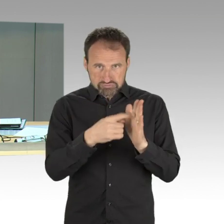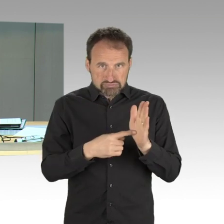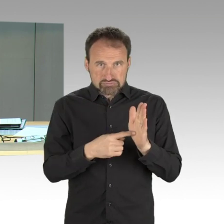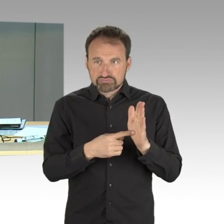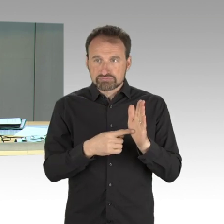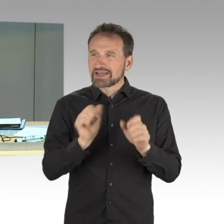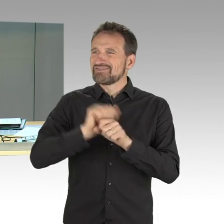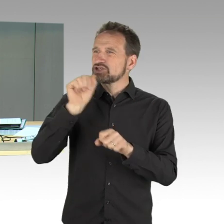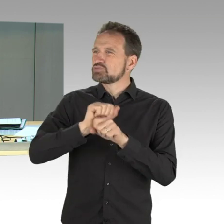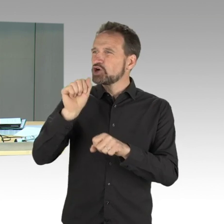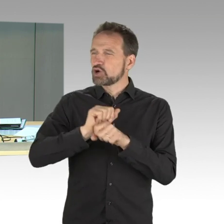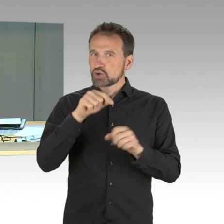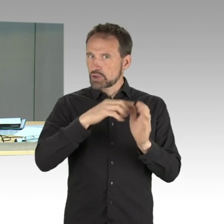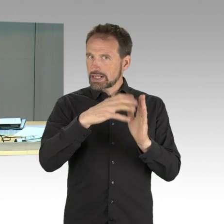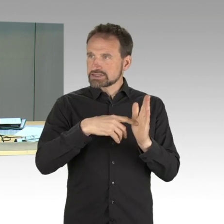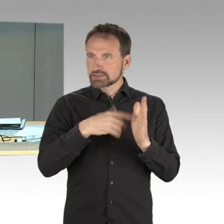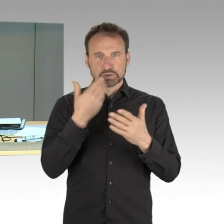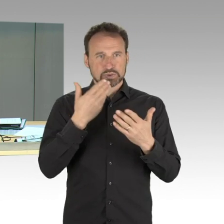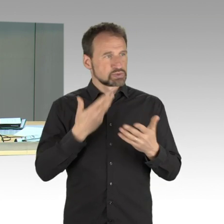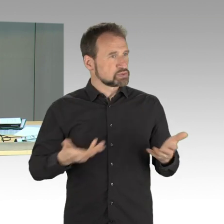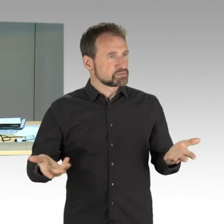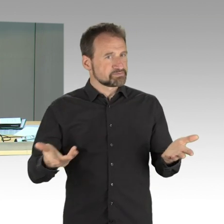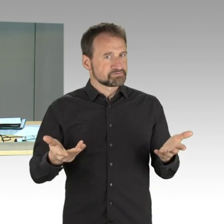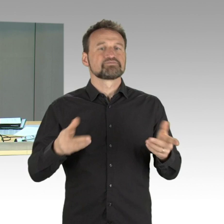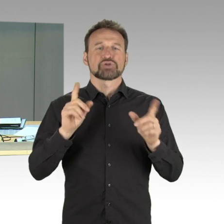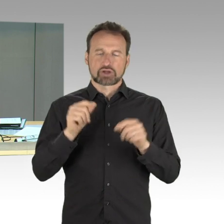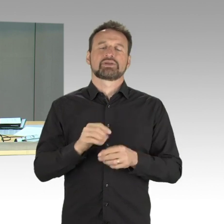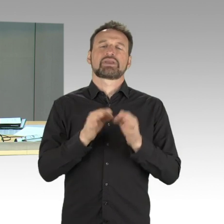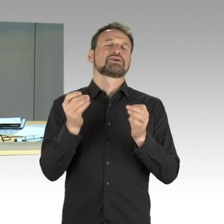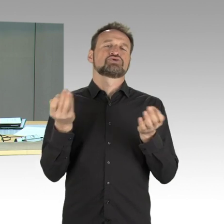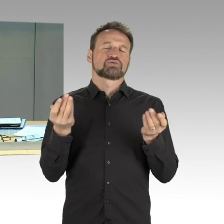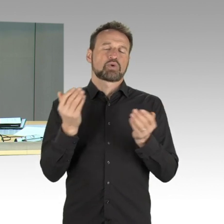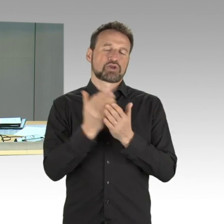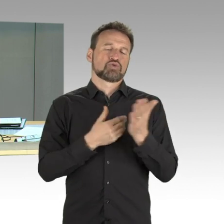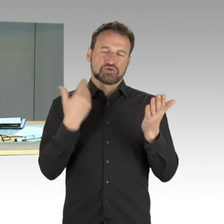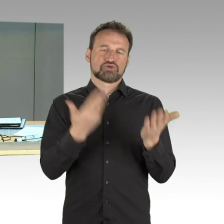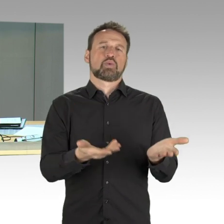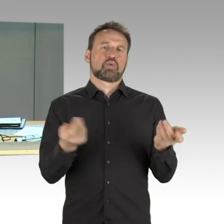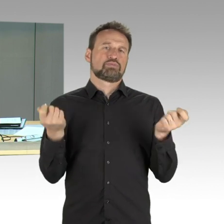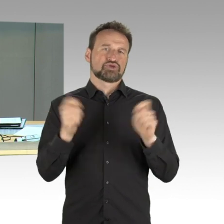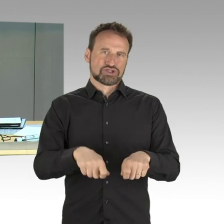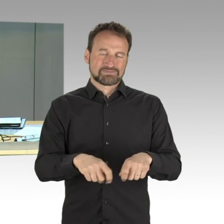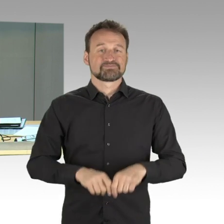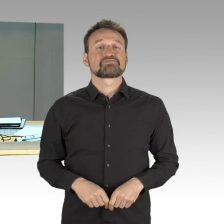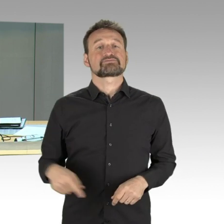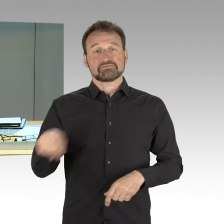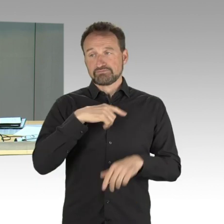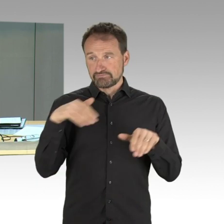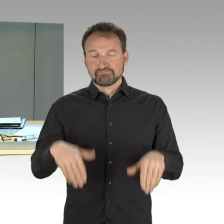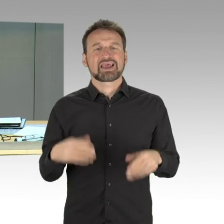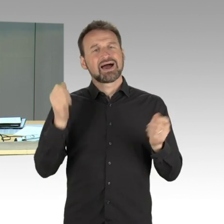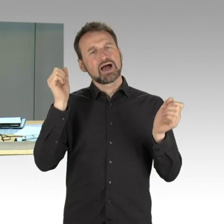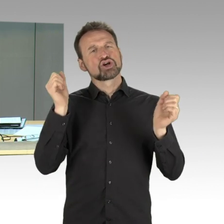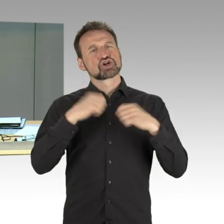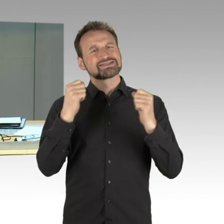nicht. Dann ist die Tagesordnung einvernehmlich so beschlossen. Auf die Ihnen vorliegende Konsensliste darf ich ebenfalls hinweisen und stelle fest,